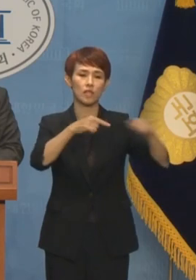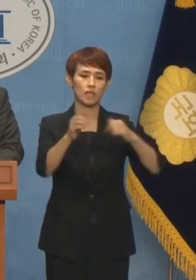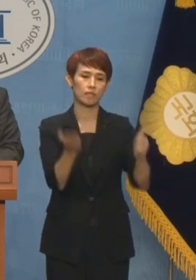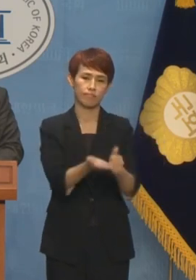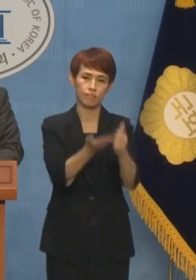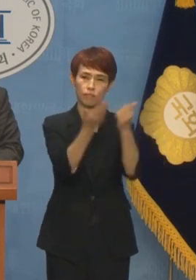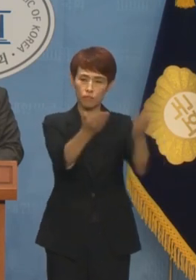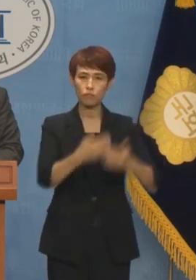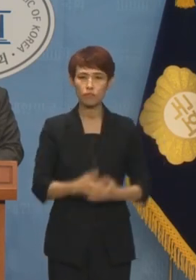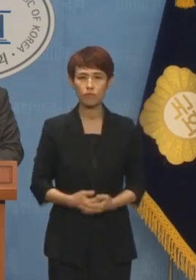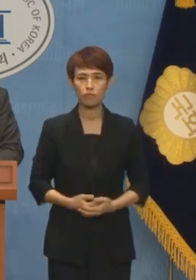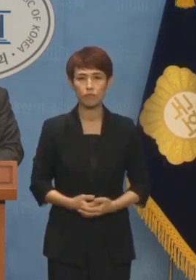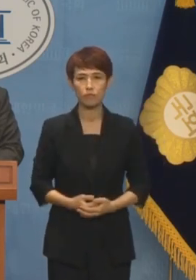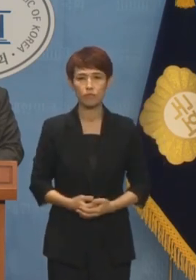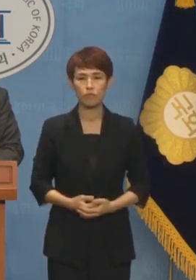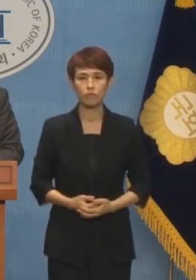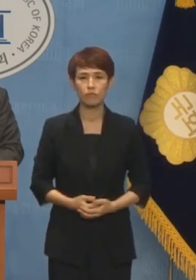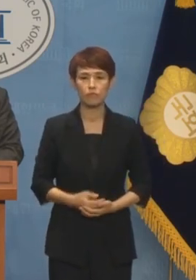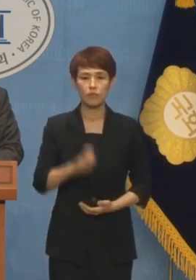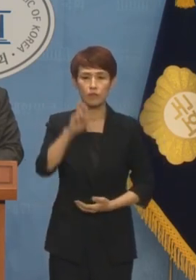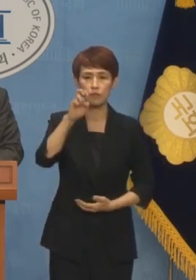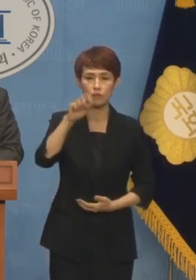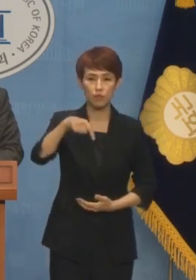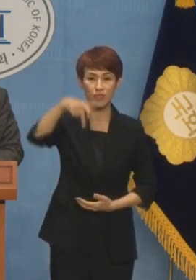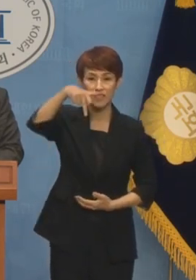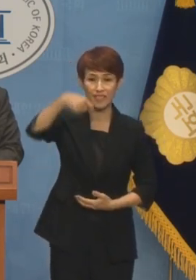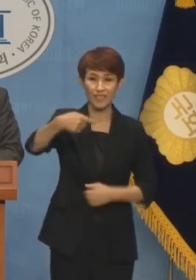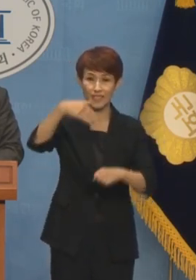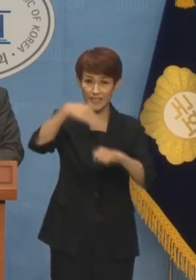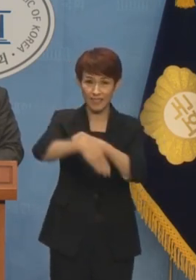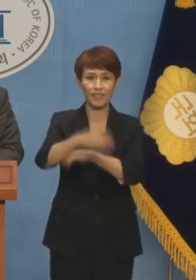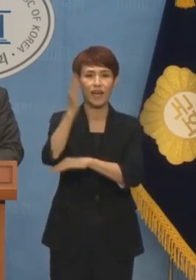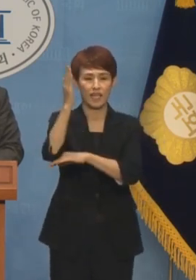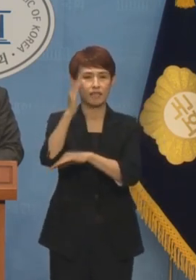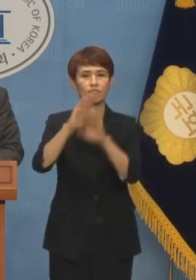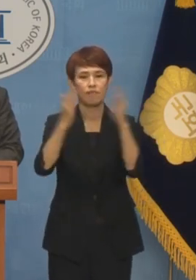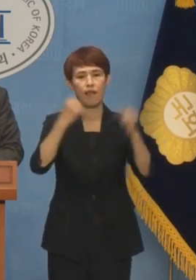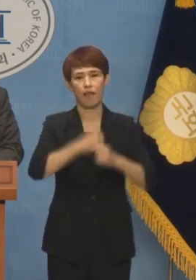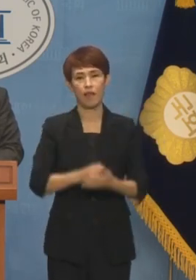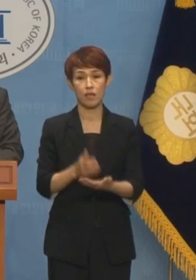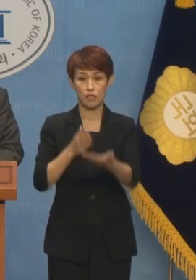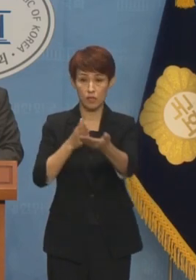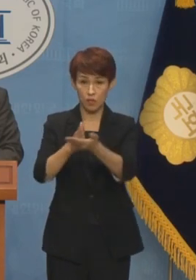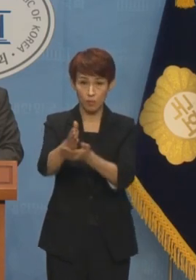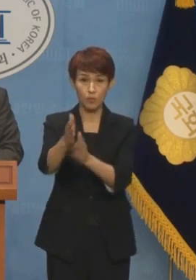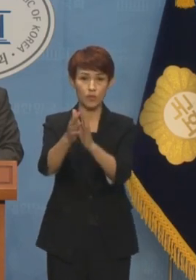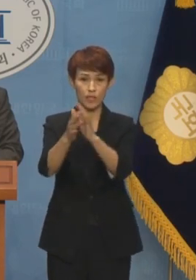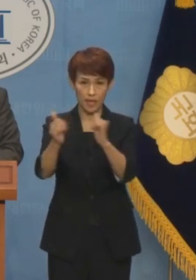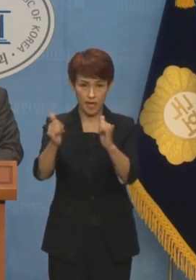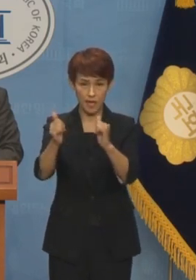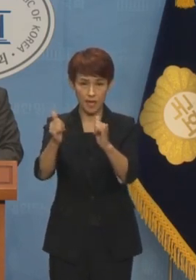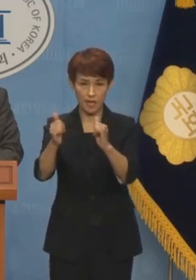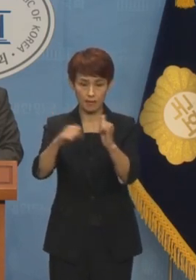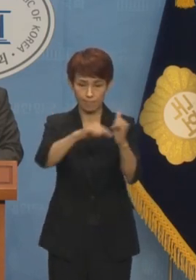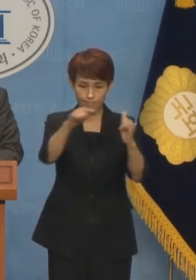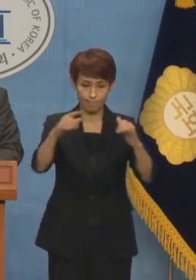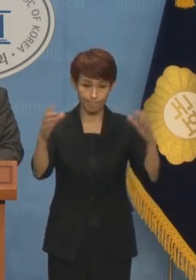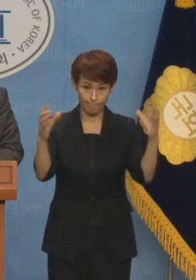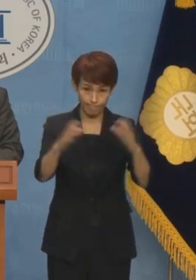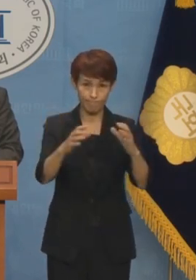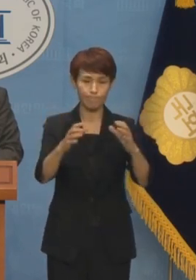위해 묵후 형태의 강의를 개설하겠습니다. 전문가들로 구성된 개혁신당 아카데미를